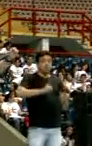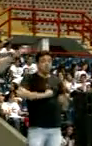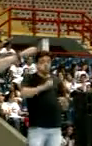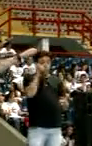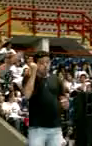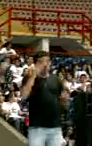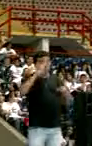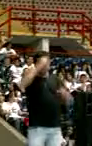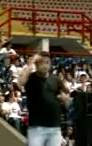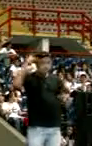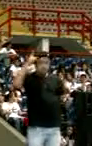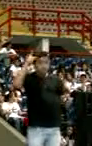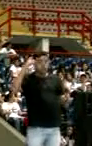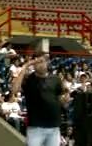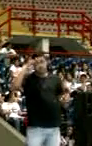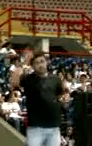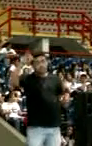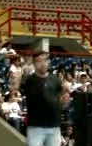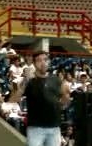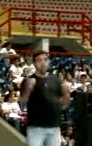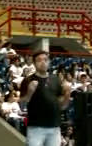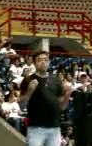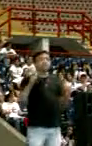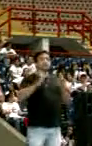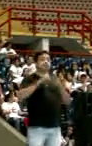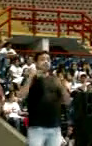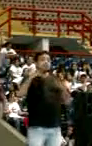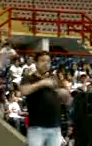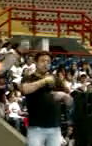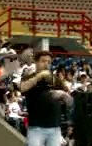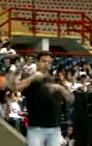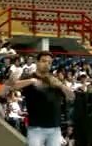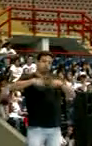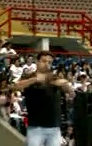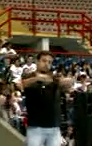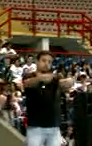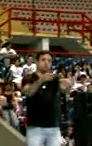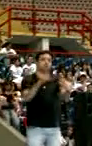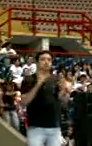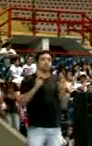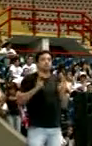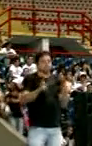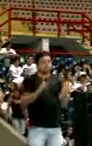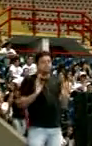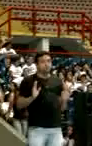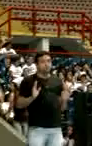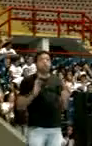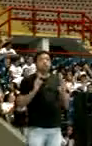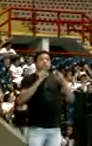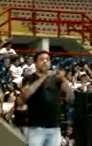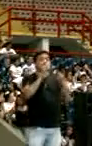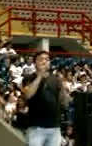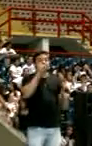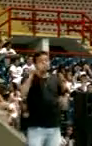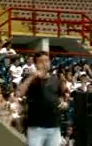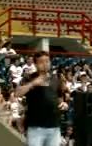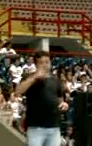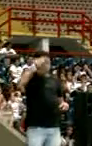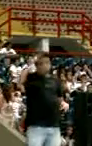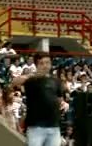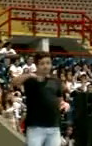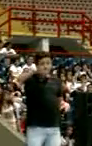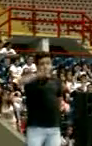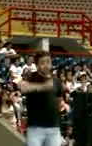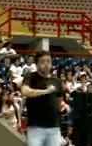quando você faz um povo ter ódio a outro. Fica de geração em geração esse ódio, tá? Então ficou um ódio dentro